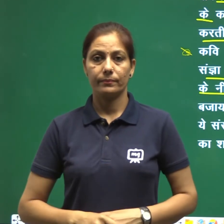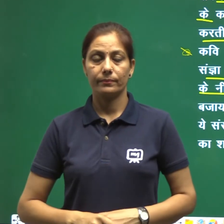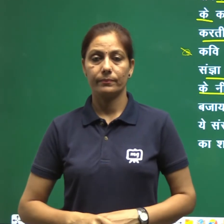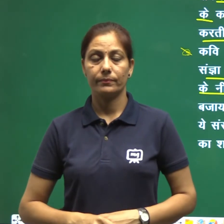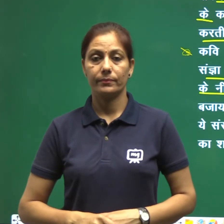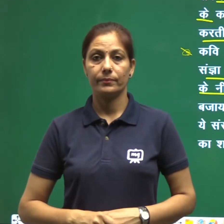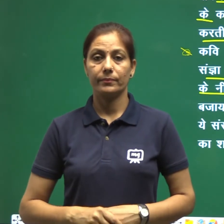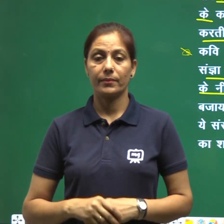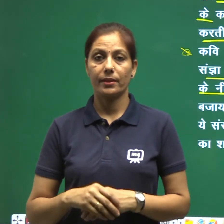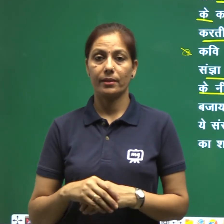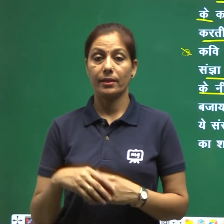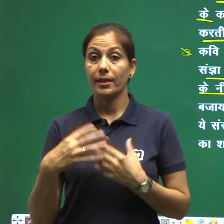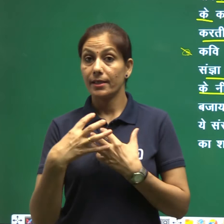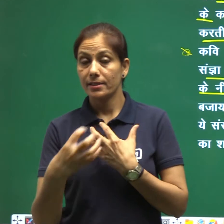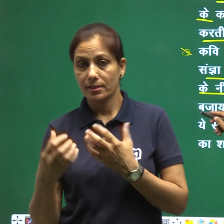छाया मिलने के बजाय